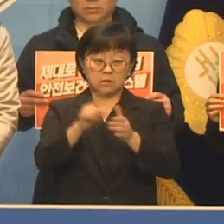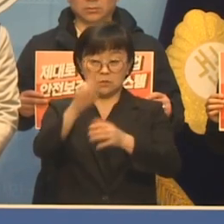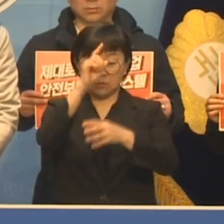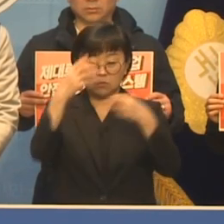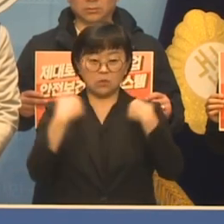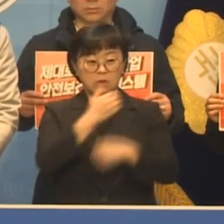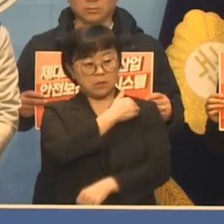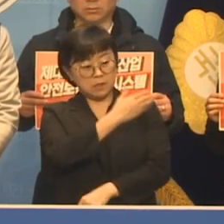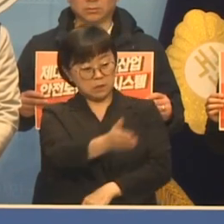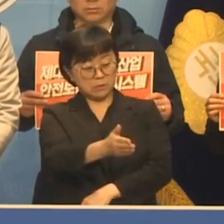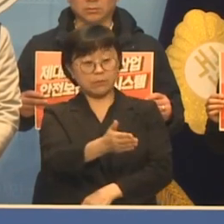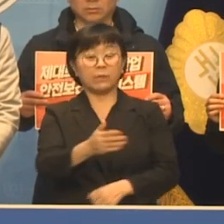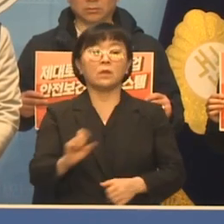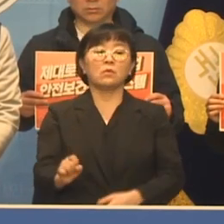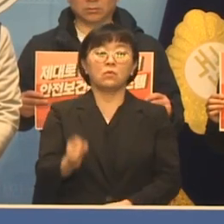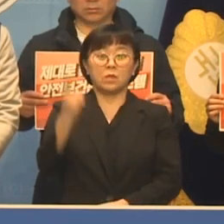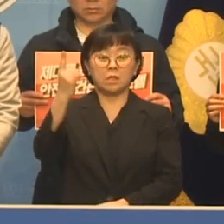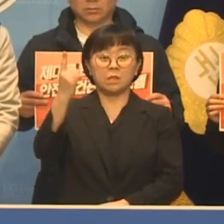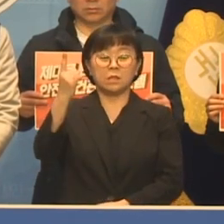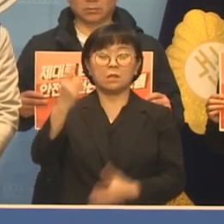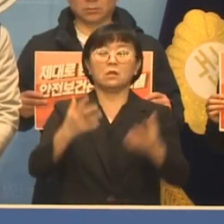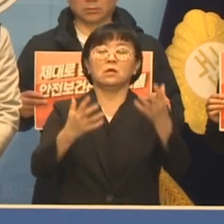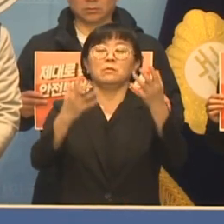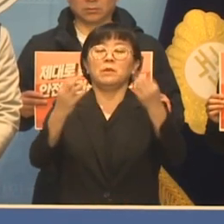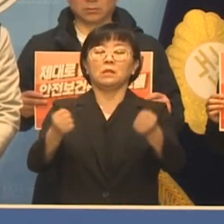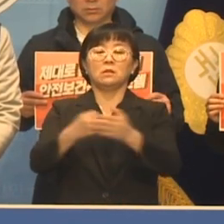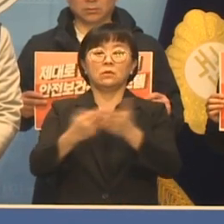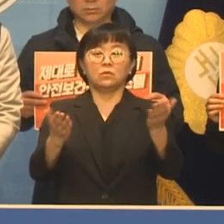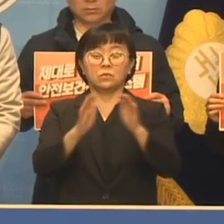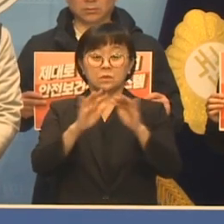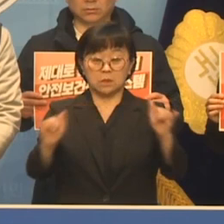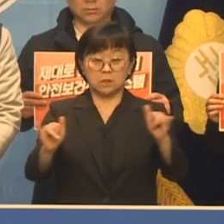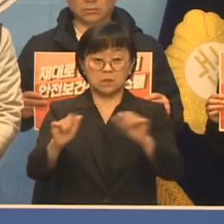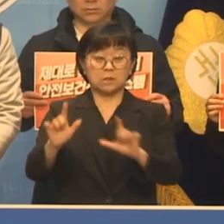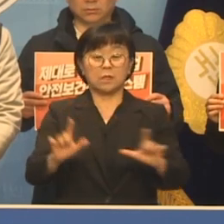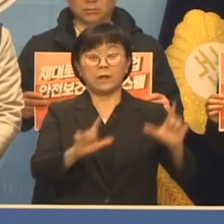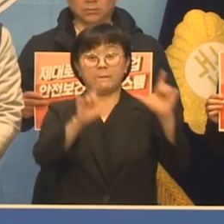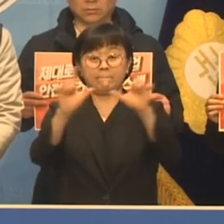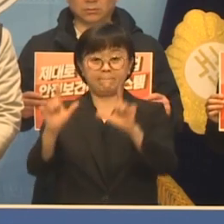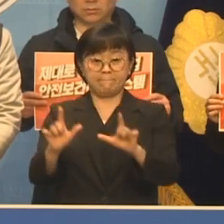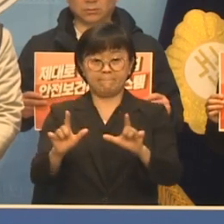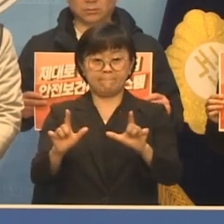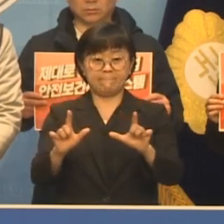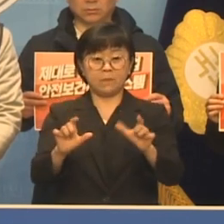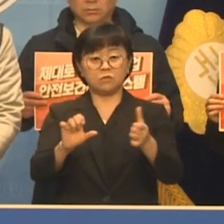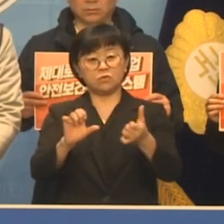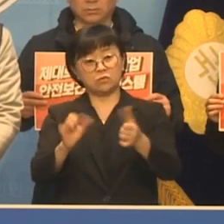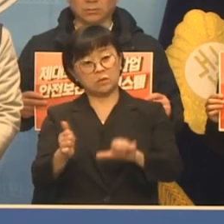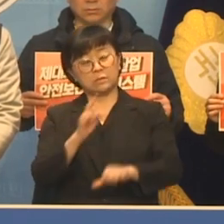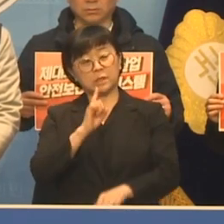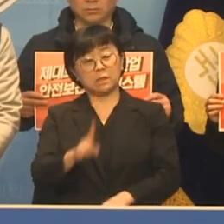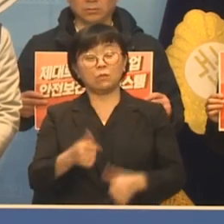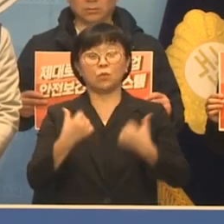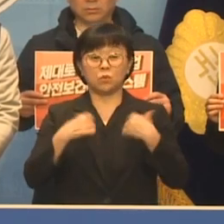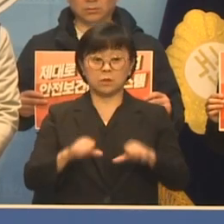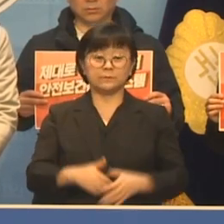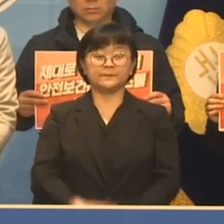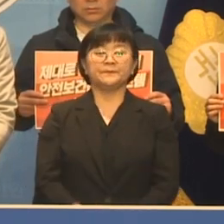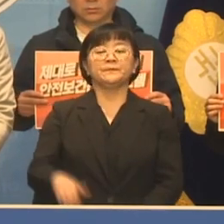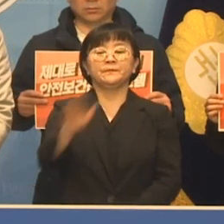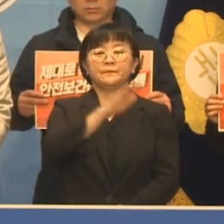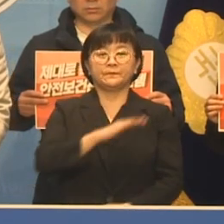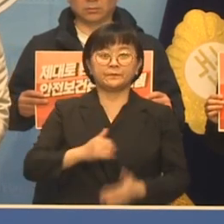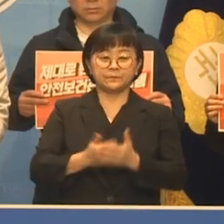정부의 무관심과 방치로 인해 수많은 노동자들이 삶의 끈을 놓아야 한단 말입니까?